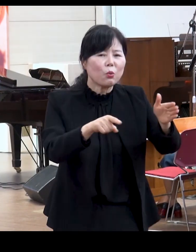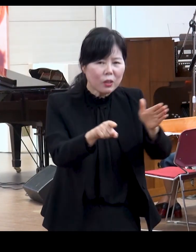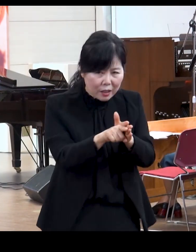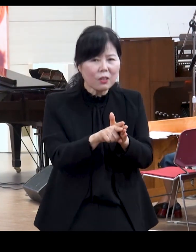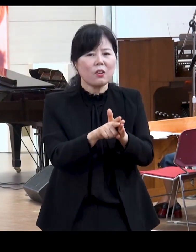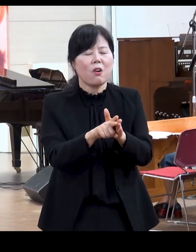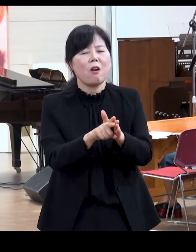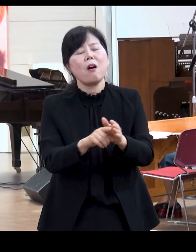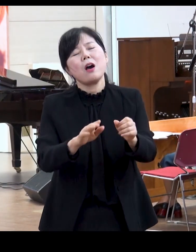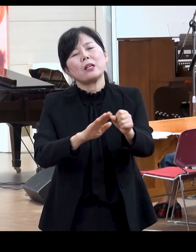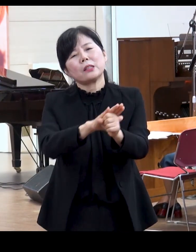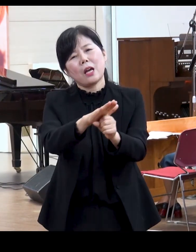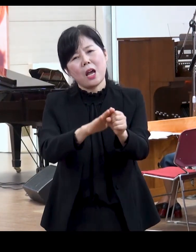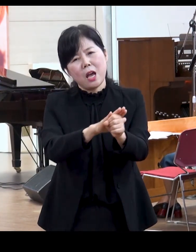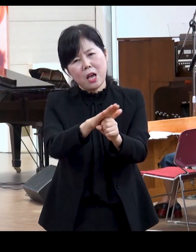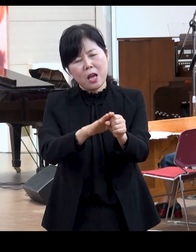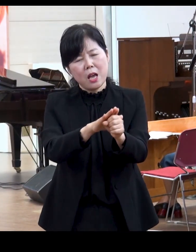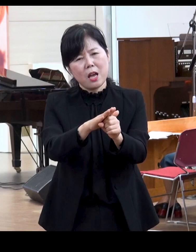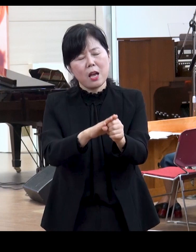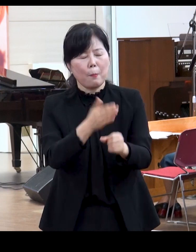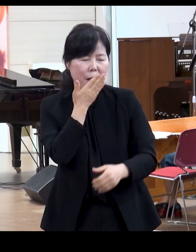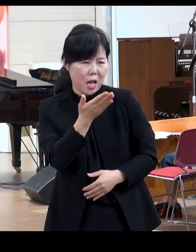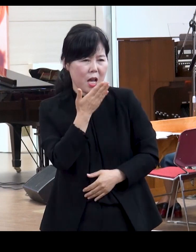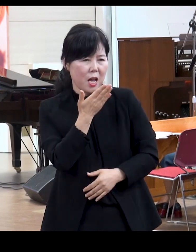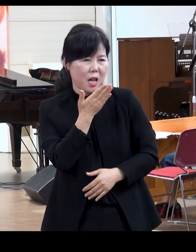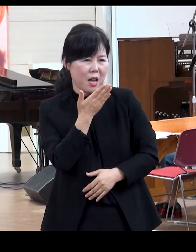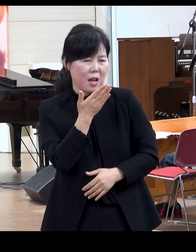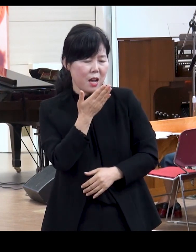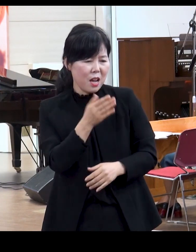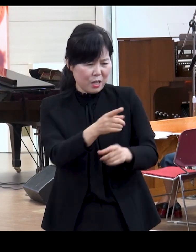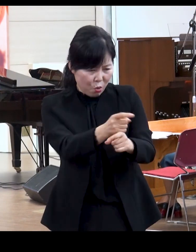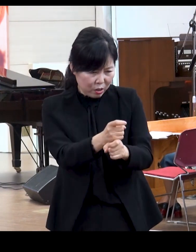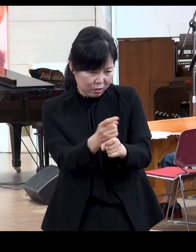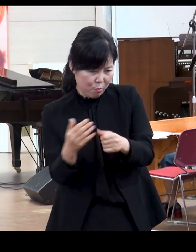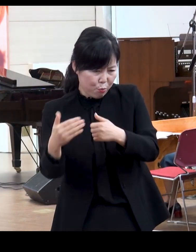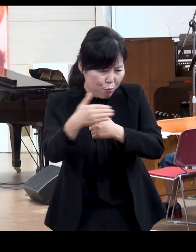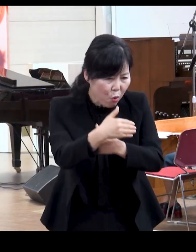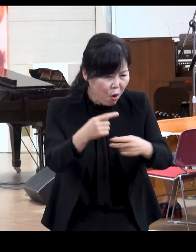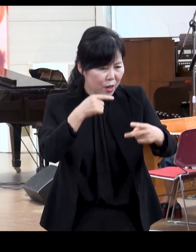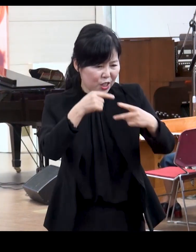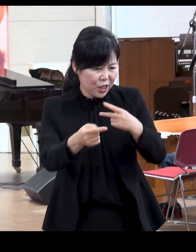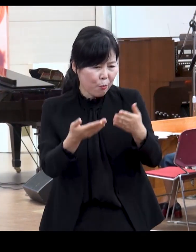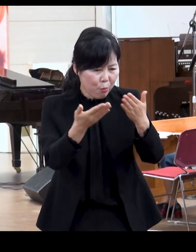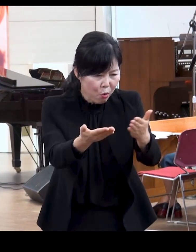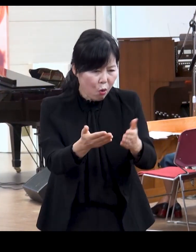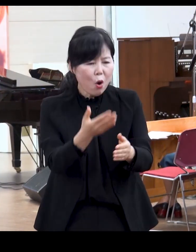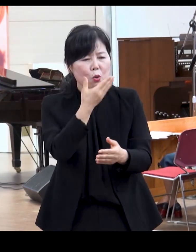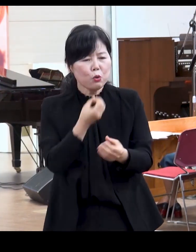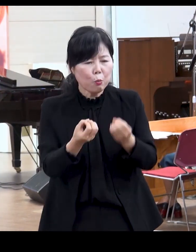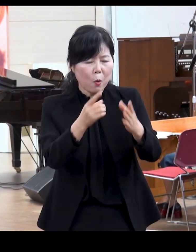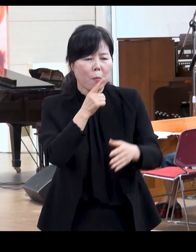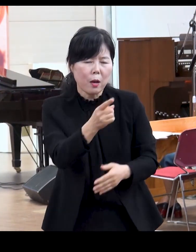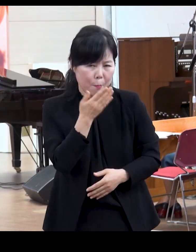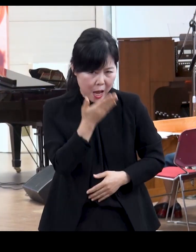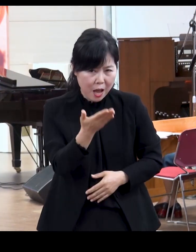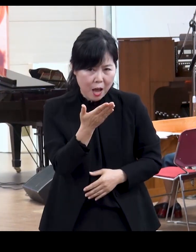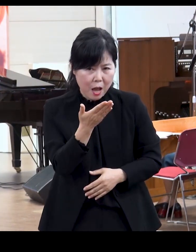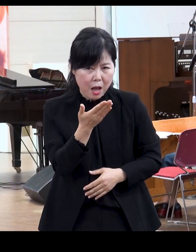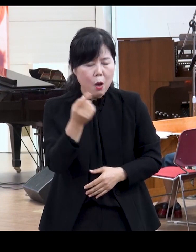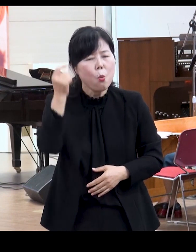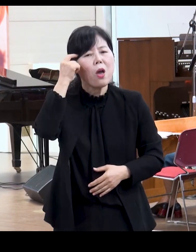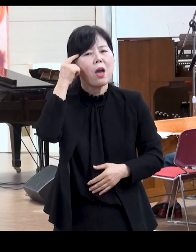말입니다. 아무리 힘들어도 참을 수 있어요. 견딜 수 있어요. 품을 수 있어요. 용서할 수 있어요. 얼마든지 축복할 수 있어요.